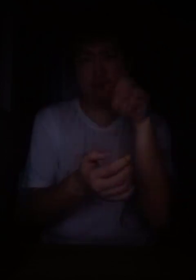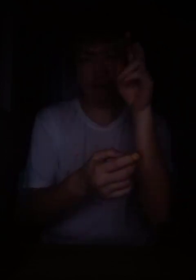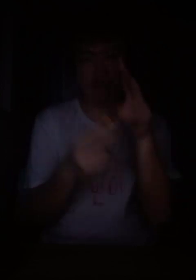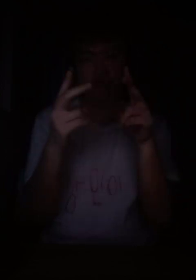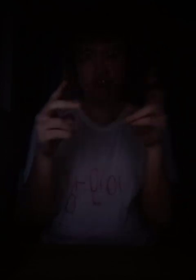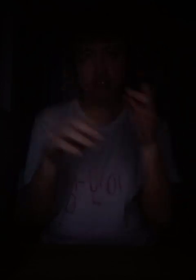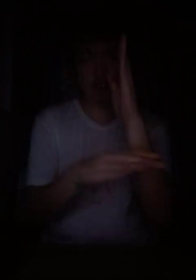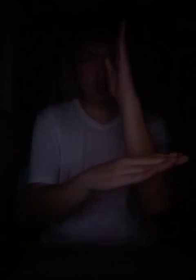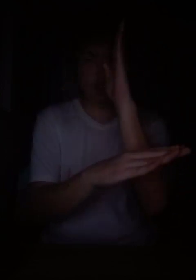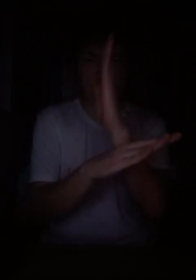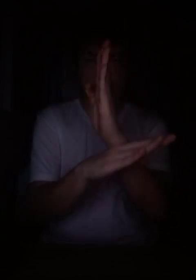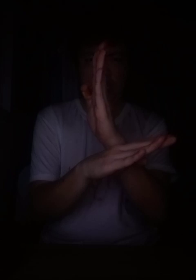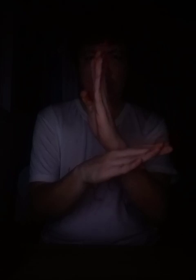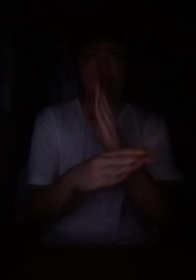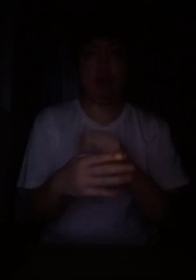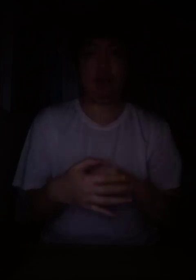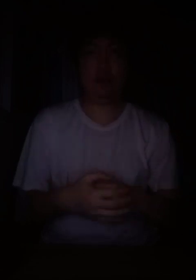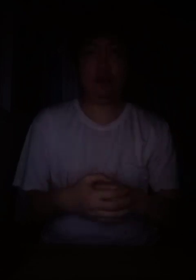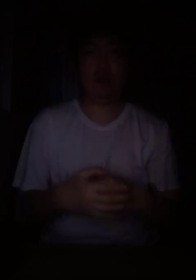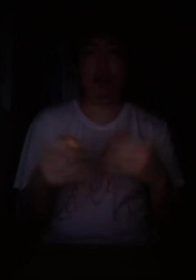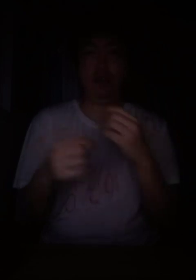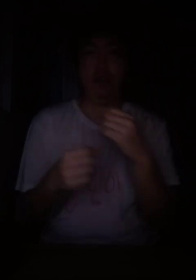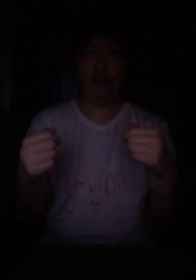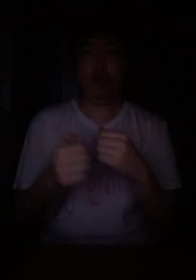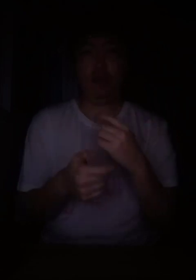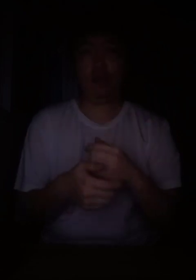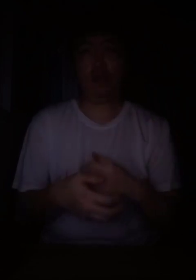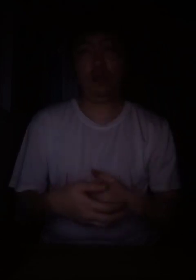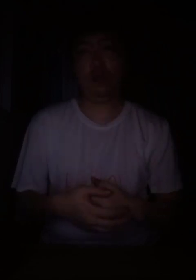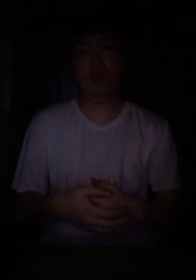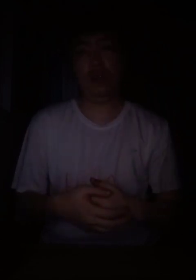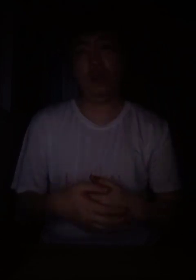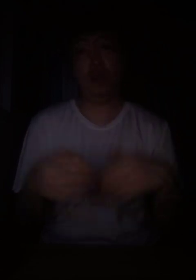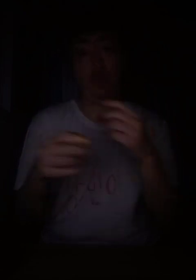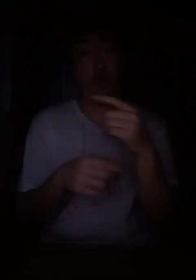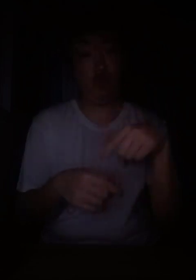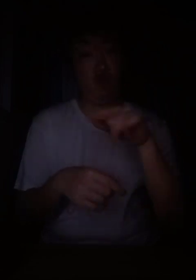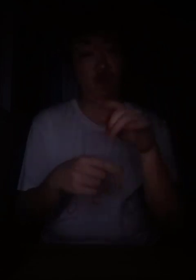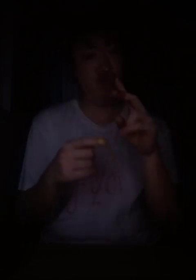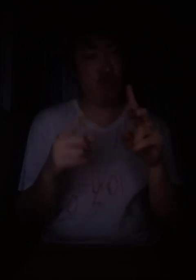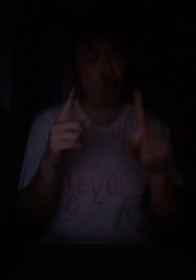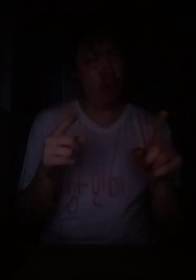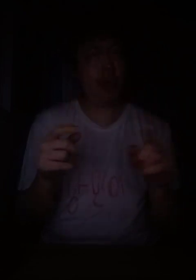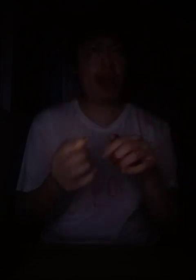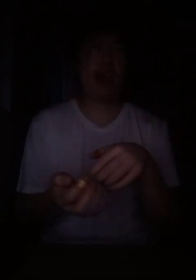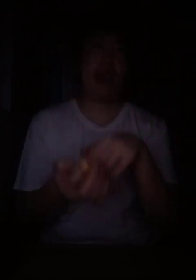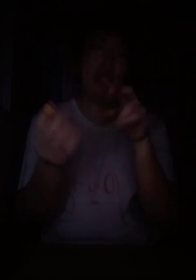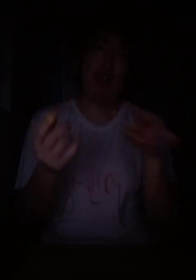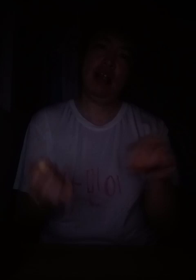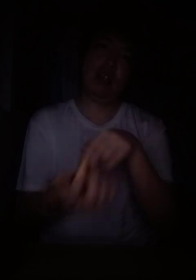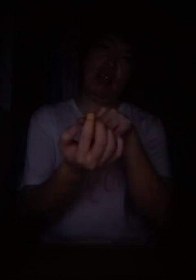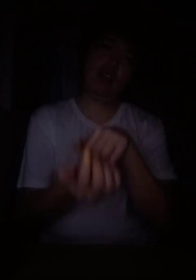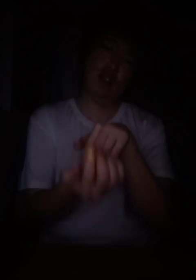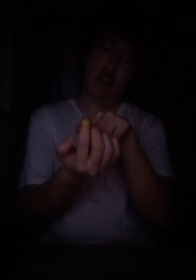2대가 갑자기 멈추는 사고가 났습니다. 이 사고로 총 21명이 20여 분간 엘리베이터에